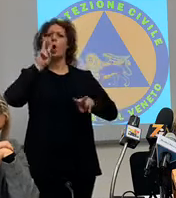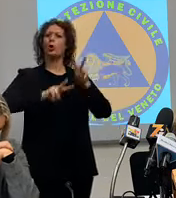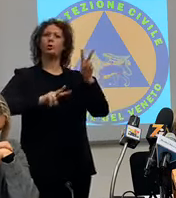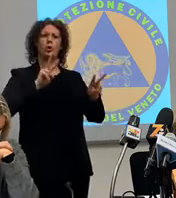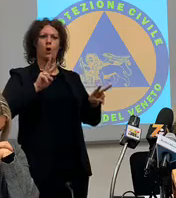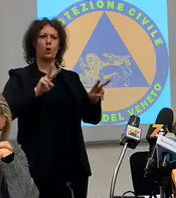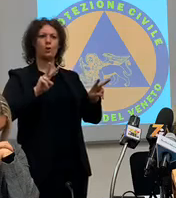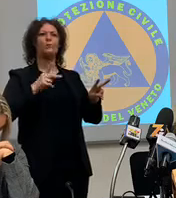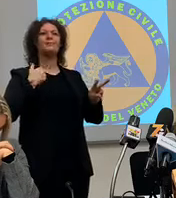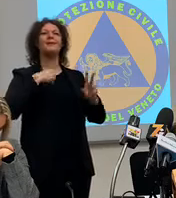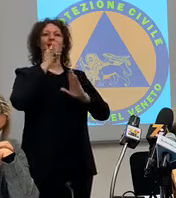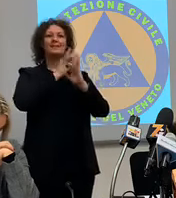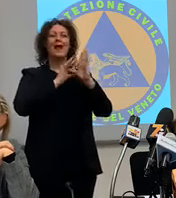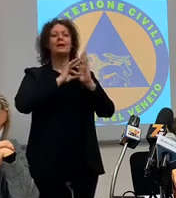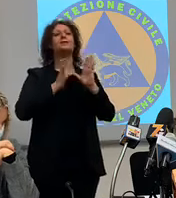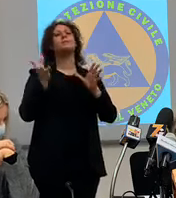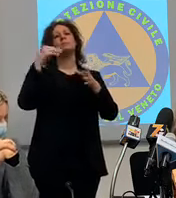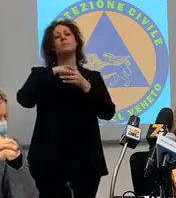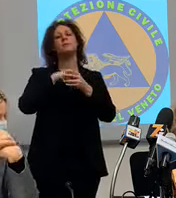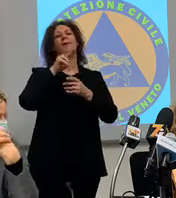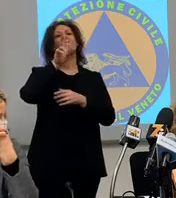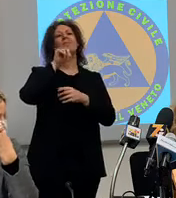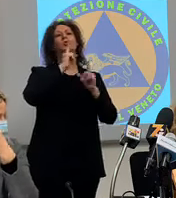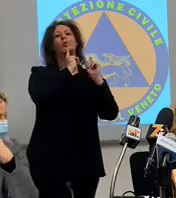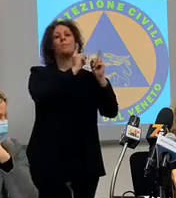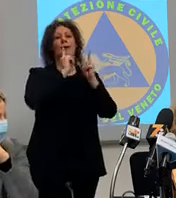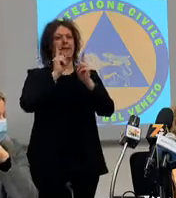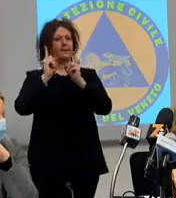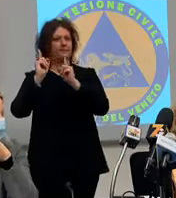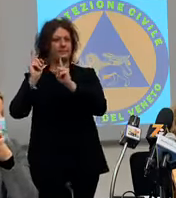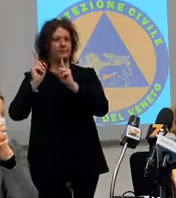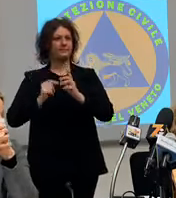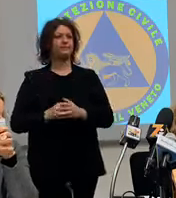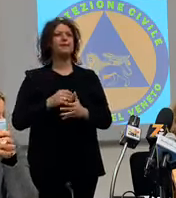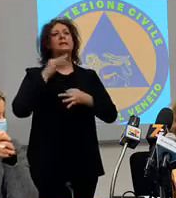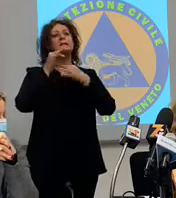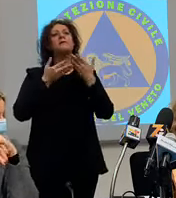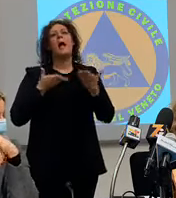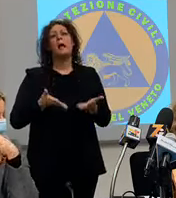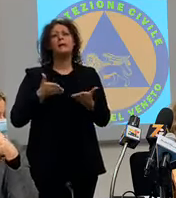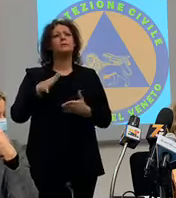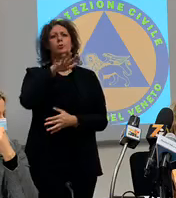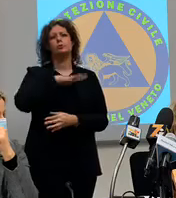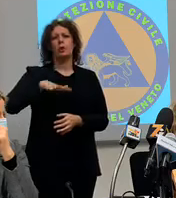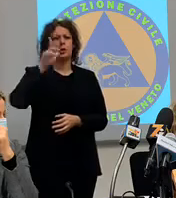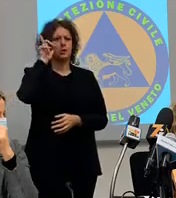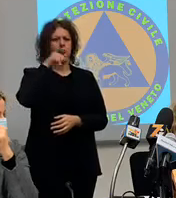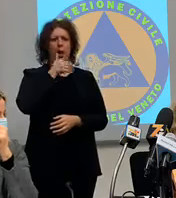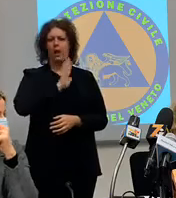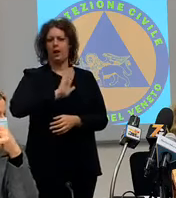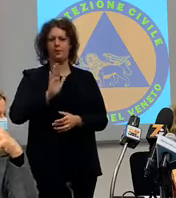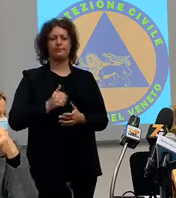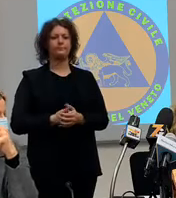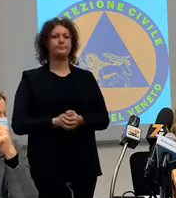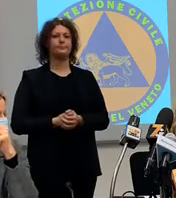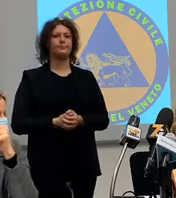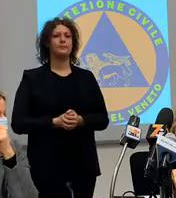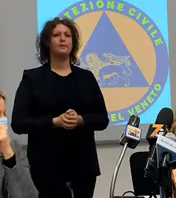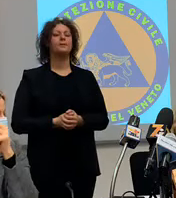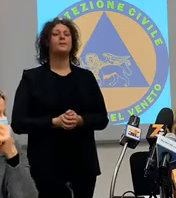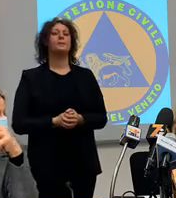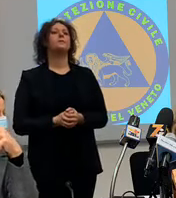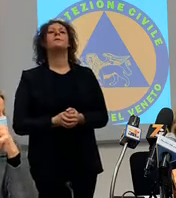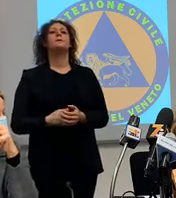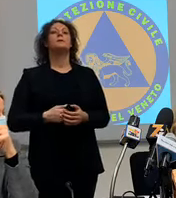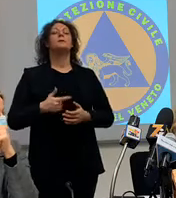indicatori famosi del nostro sistema Quindi la nostra colorazione al momento è gialla all'interno di questo scenario giallo ci sono una